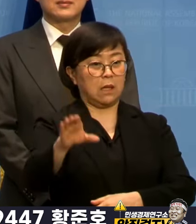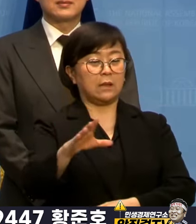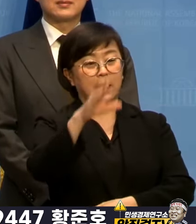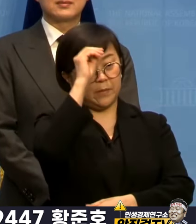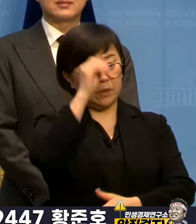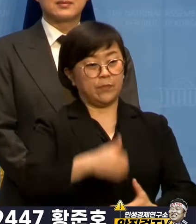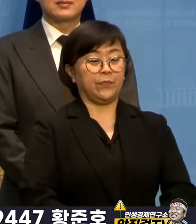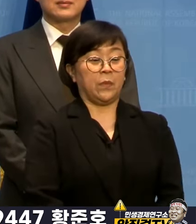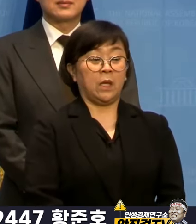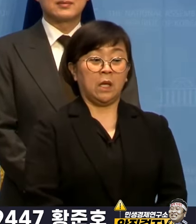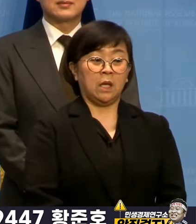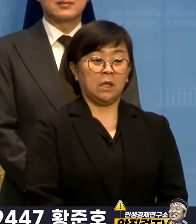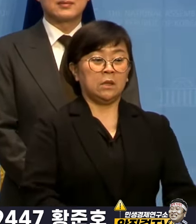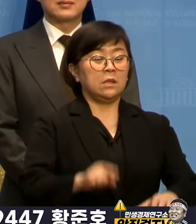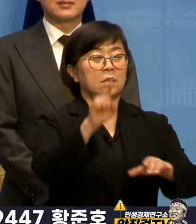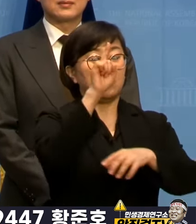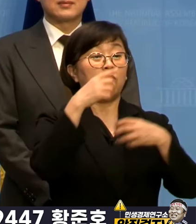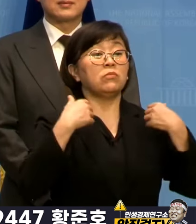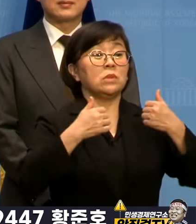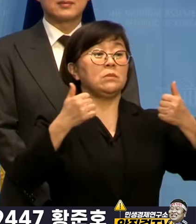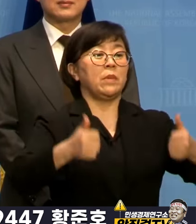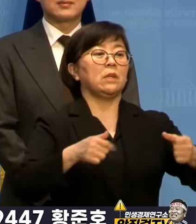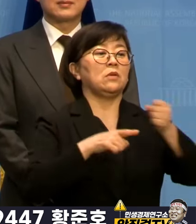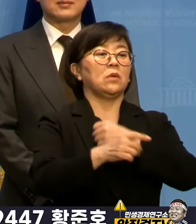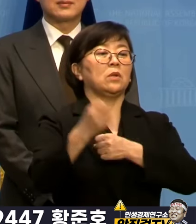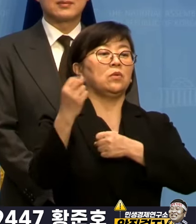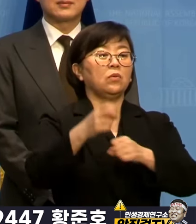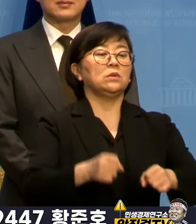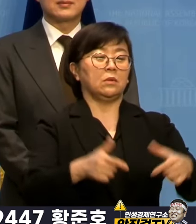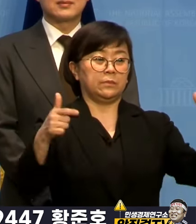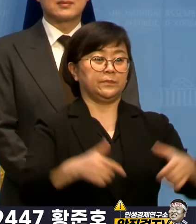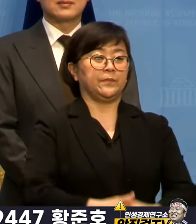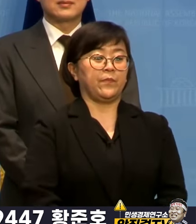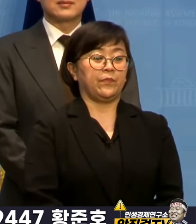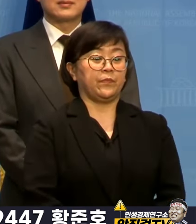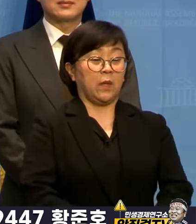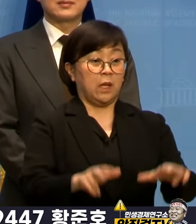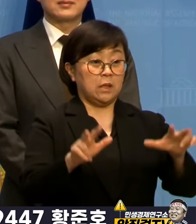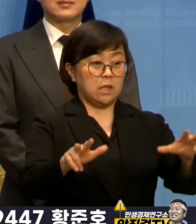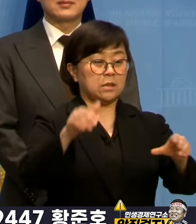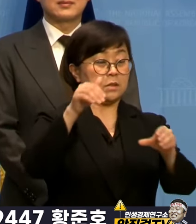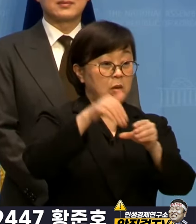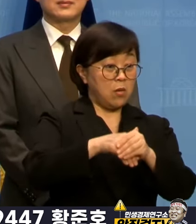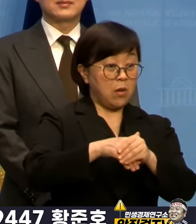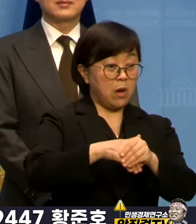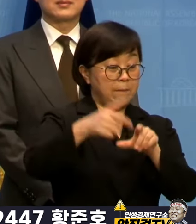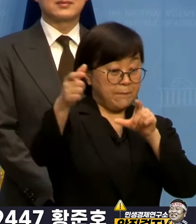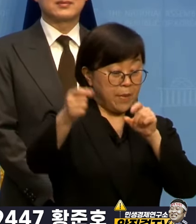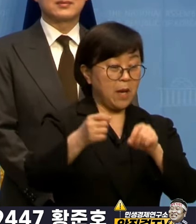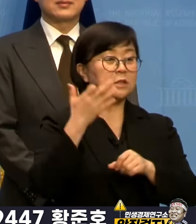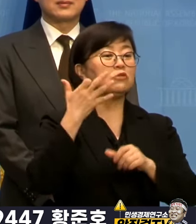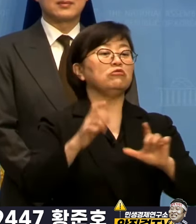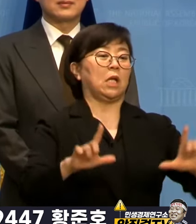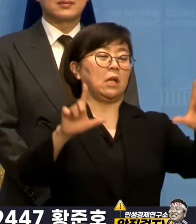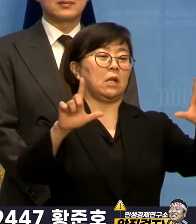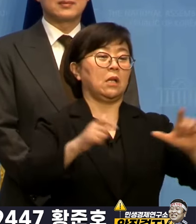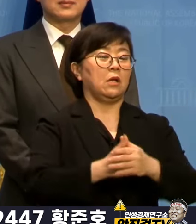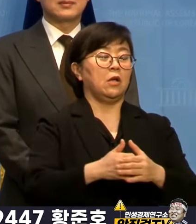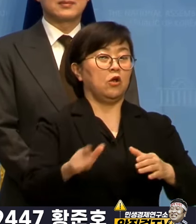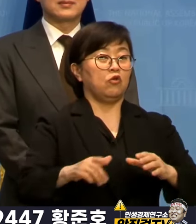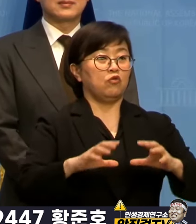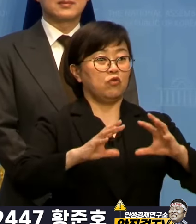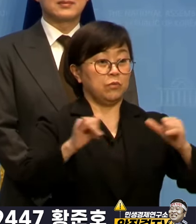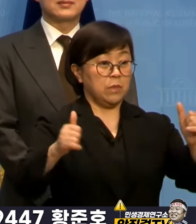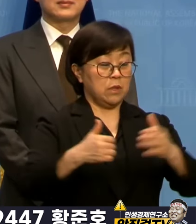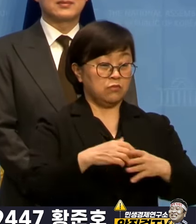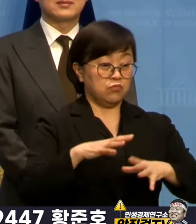정권을 심판해야 할 이유가 또 드러나는 것입니다. 이제 총선이 19일 남았습니다. 국민